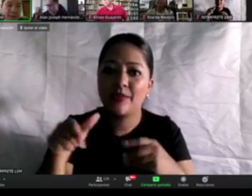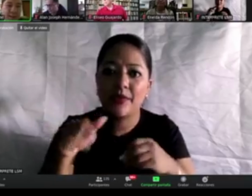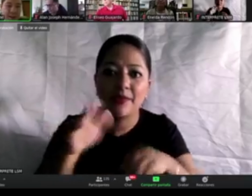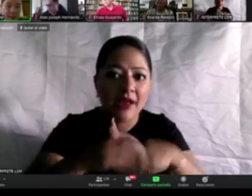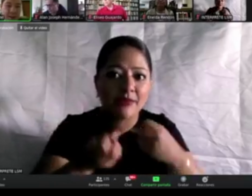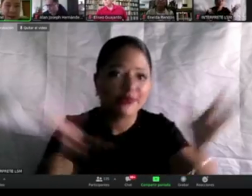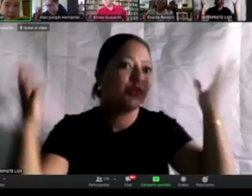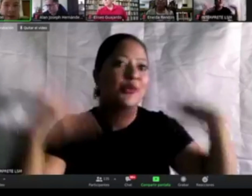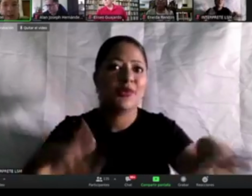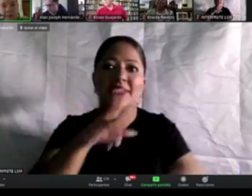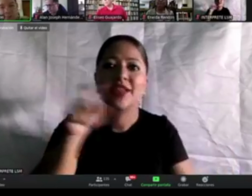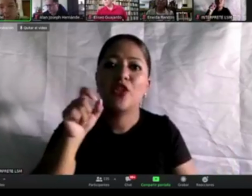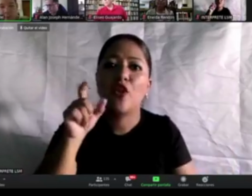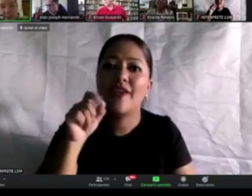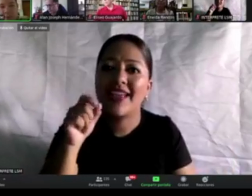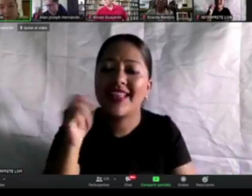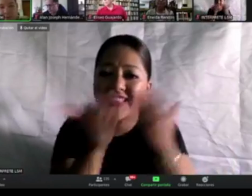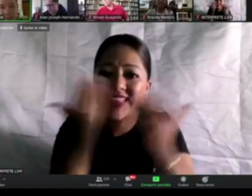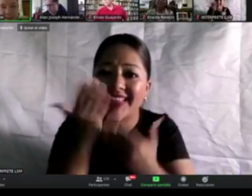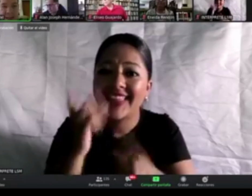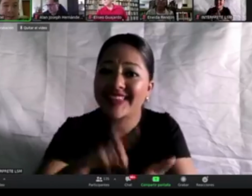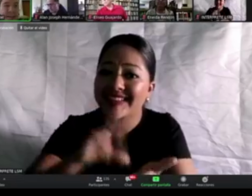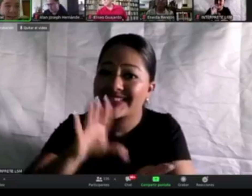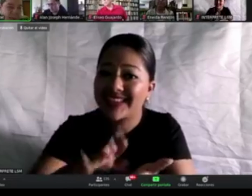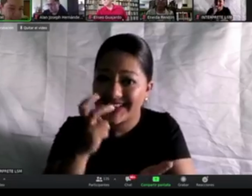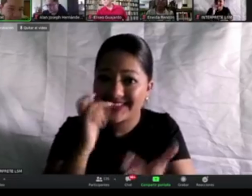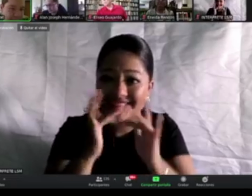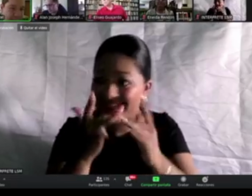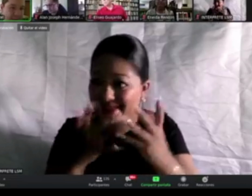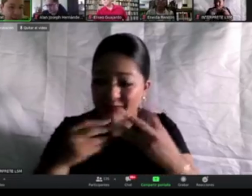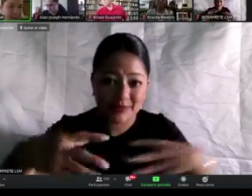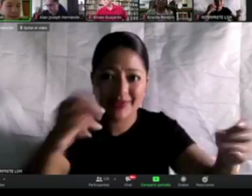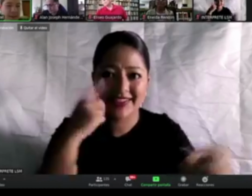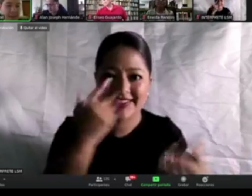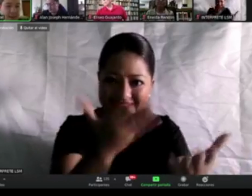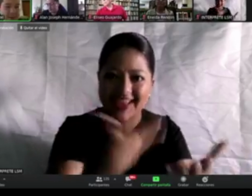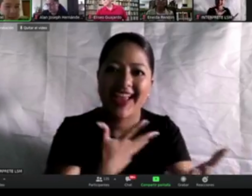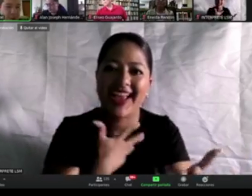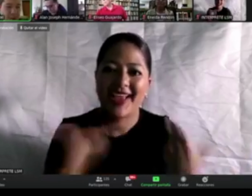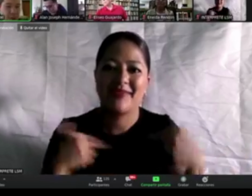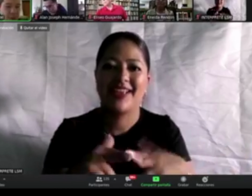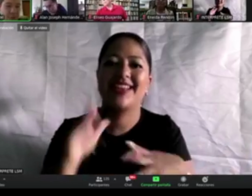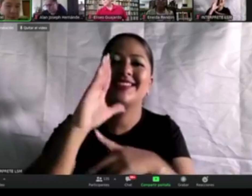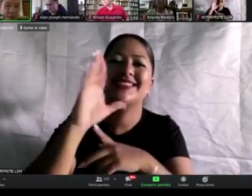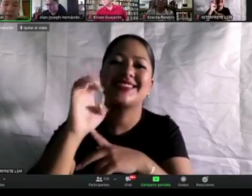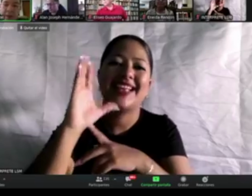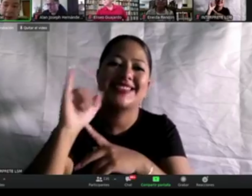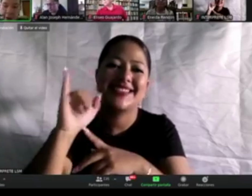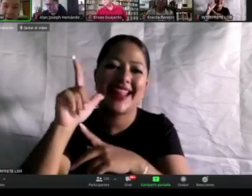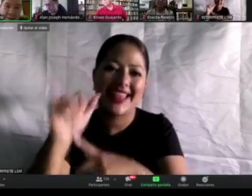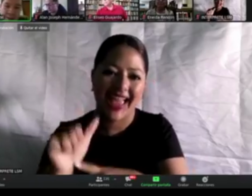discapacidad y esto bueno lo podrán constatar a través de aquí está la maestra Cecilia Bastias que ella nos conoció en su momento